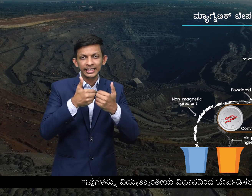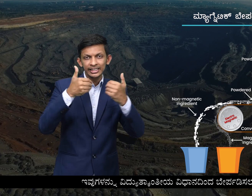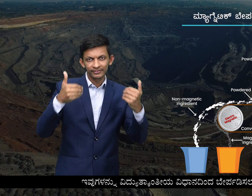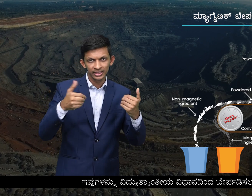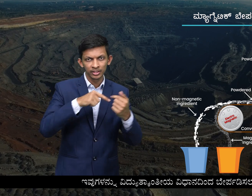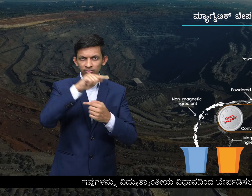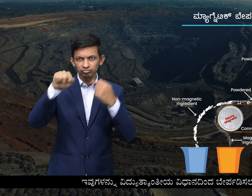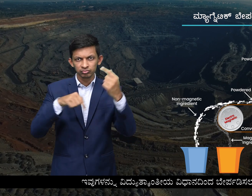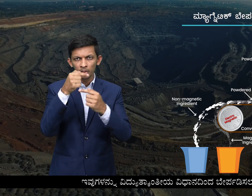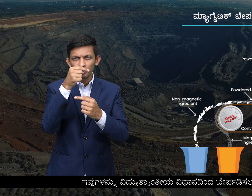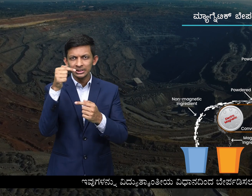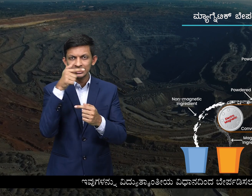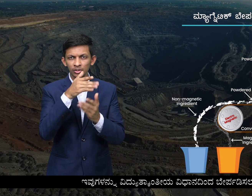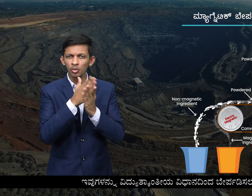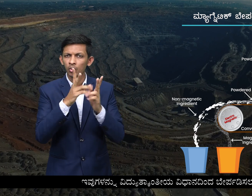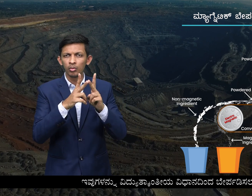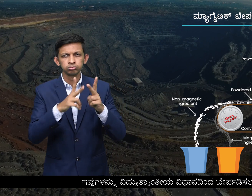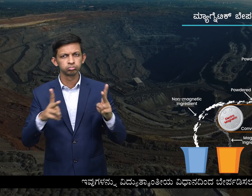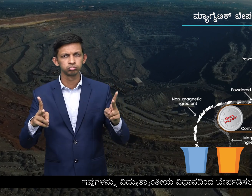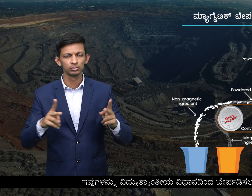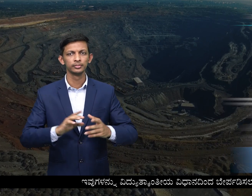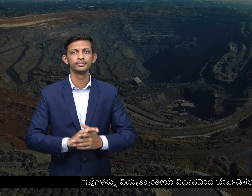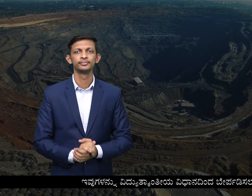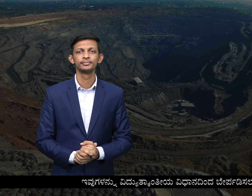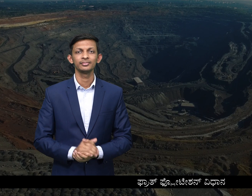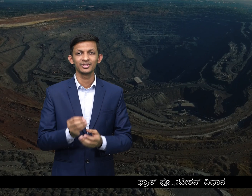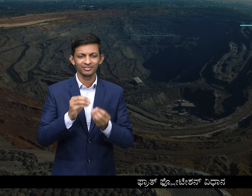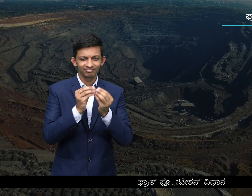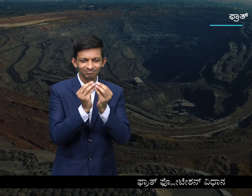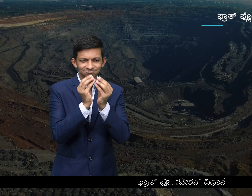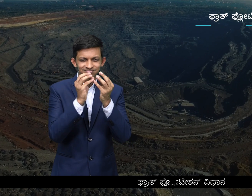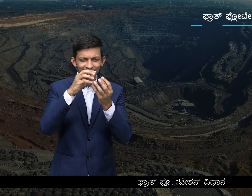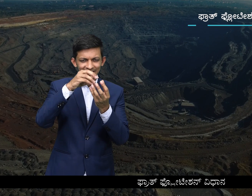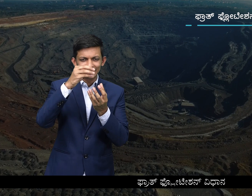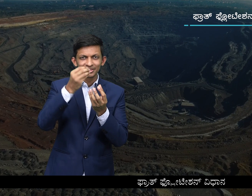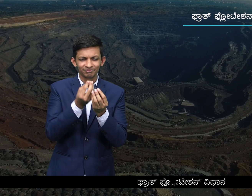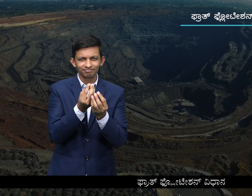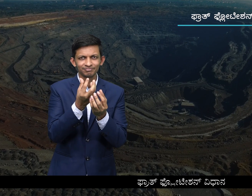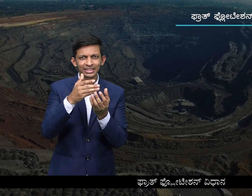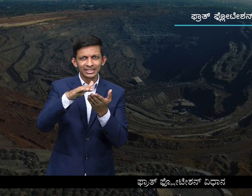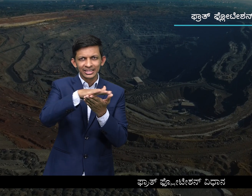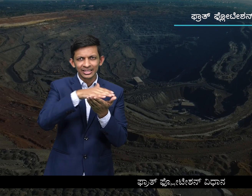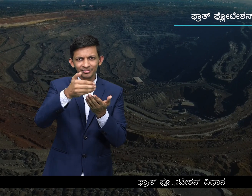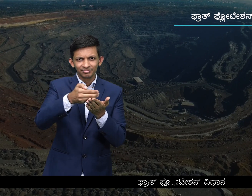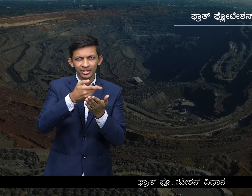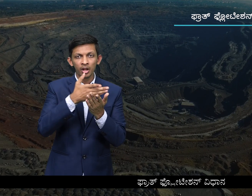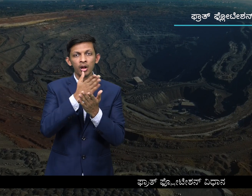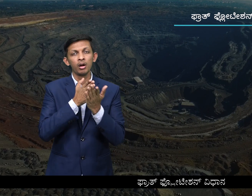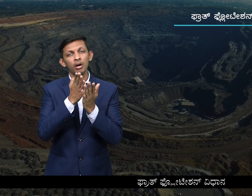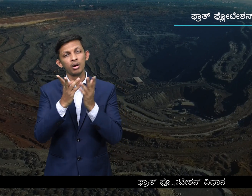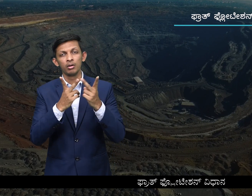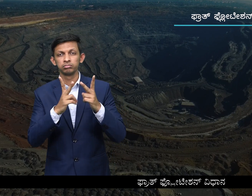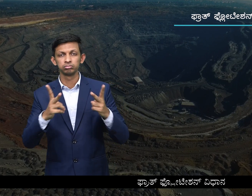ಇವುಗಳನ್ನ ವಿದ್ಯುತ್ಕಾಂತೀಯ ವಿಧಾನದಿಂದ ಬೇರ್ಪಡಿಸಲಾಗುತ್ತೆ. ಫ್ರಾತ್ ಫ್ಲೋಟೇಷನ್ ವಿಧಾನ.